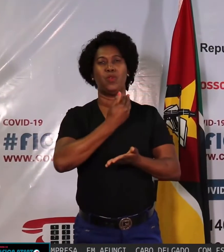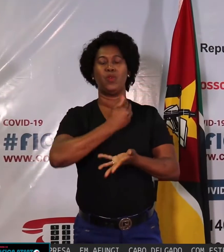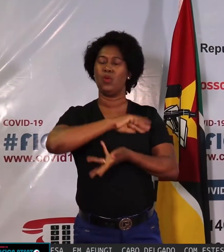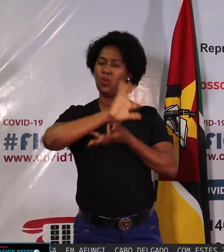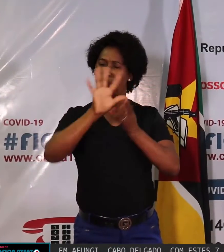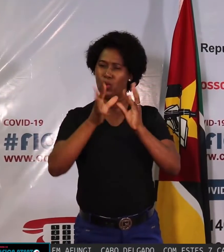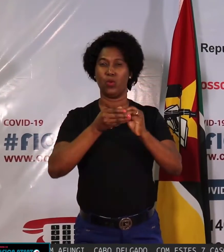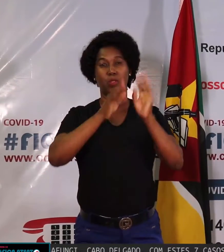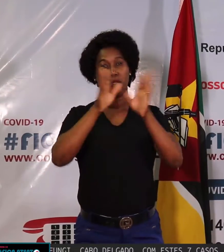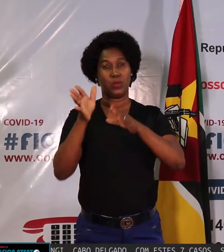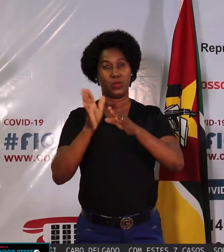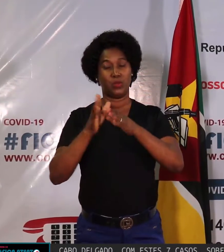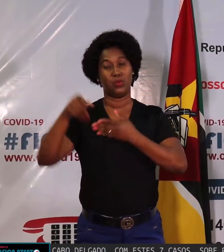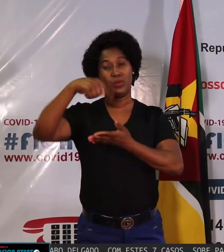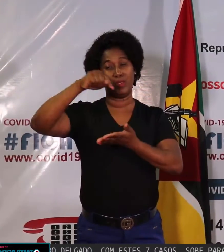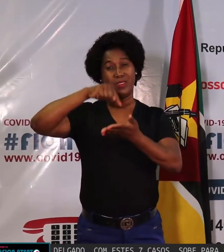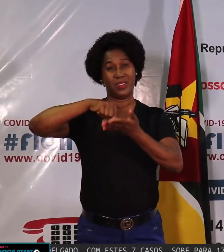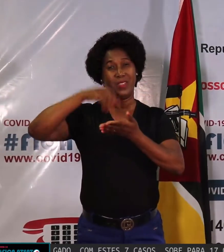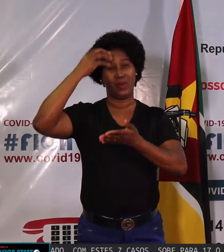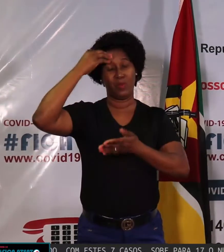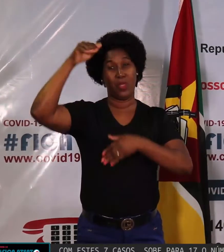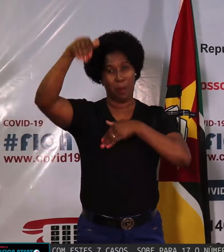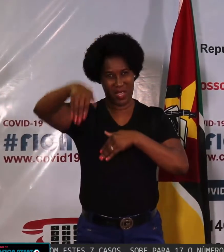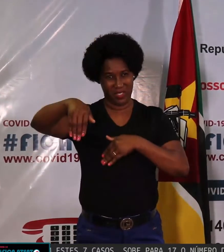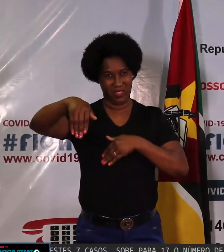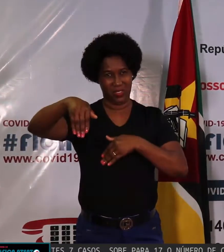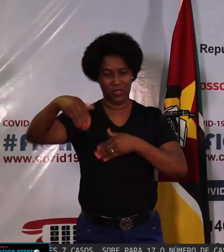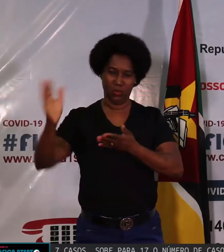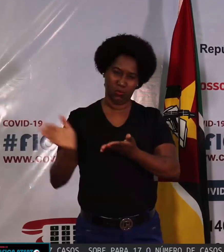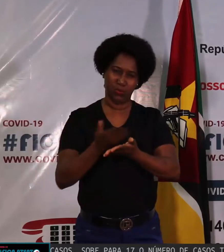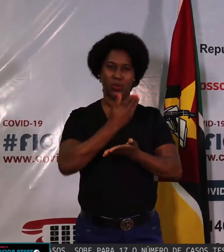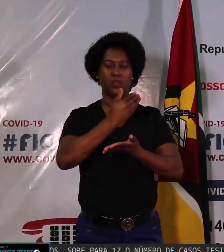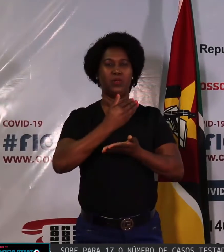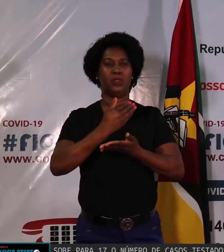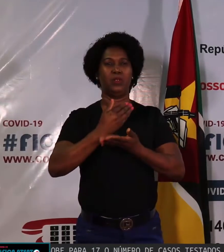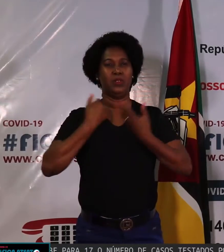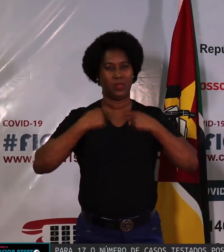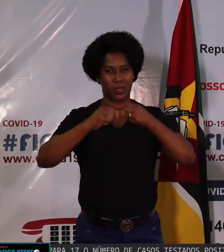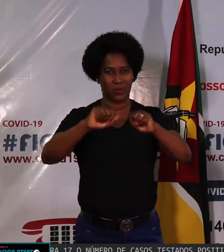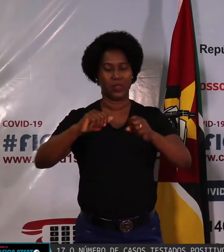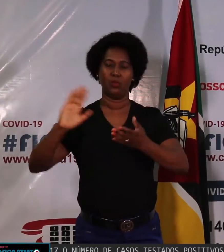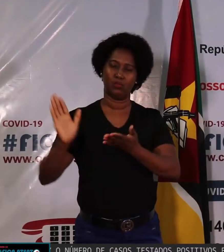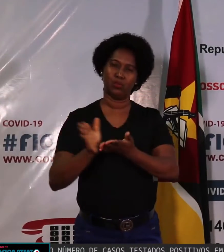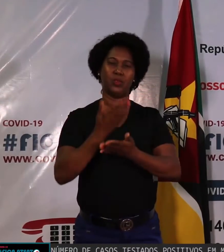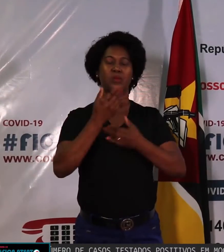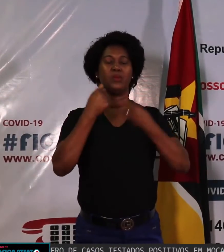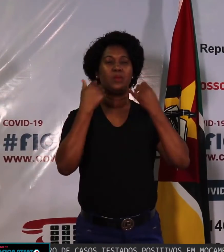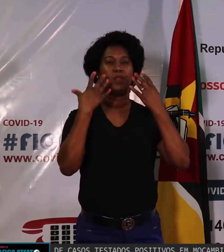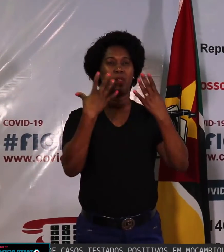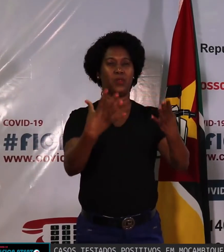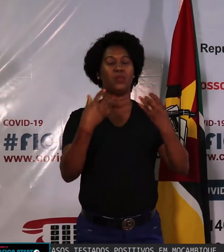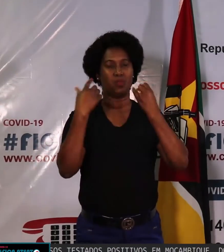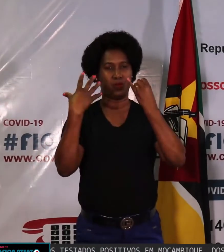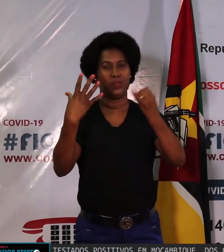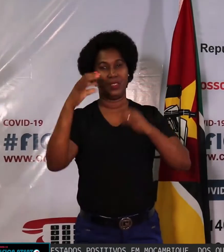se encontravam na baixa da cidade, ação que culminou com a inserção de 960